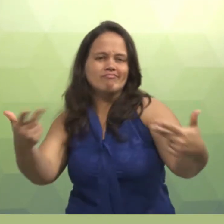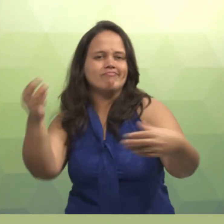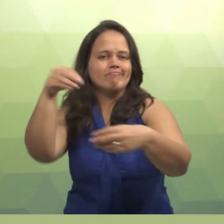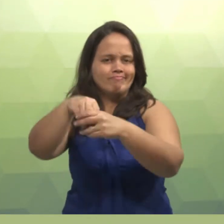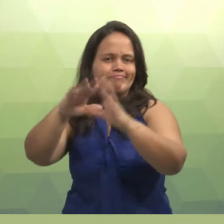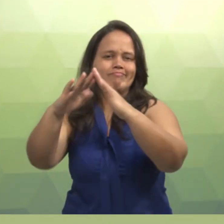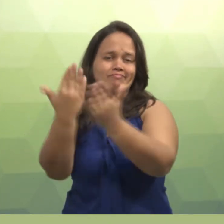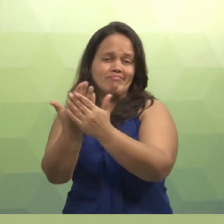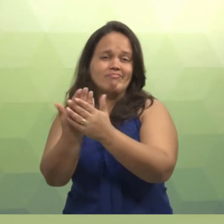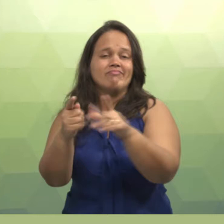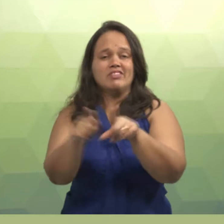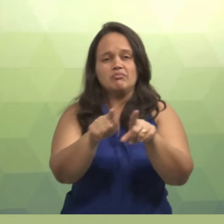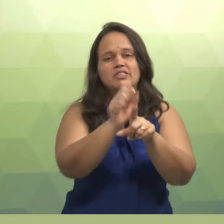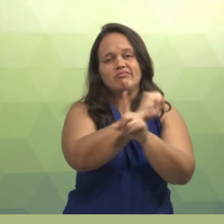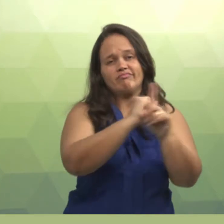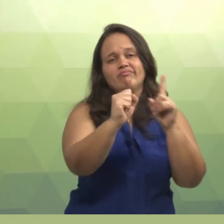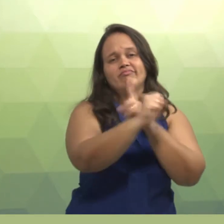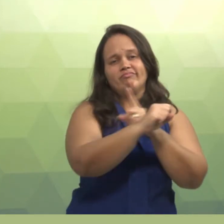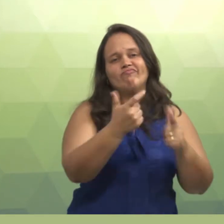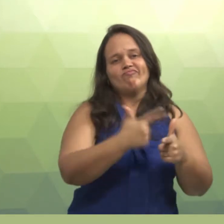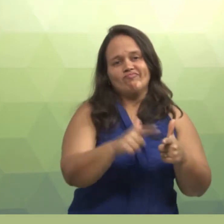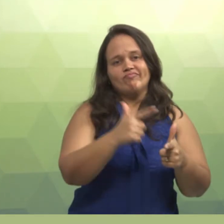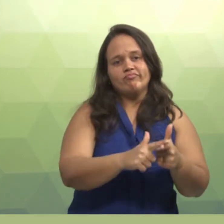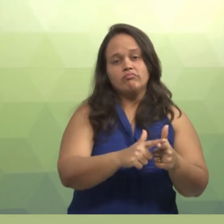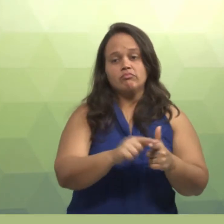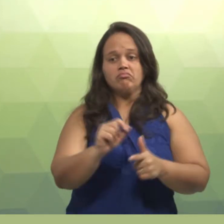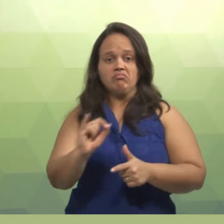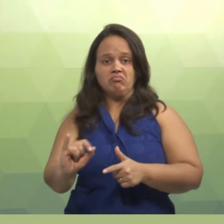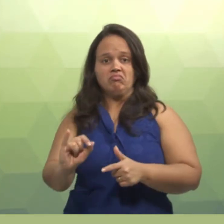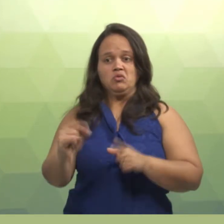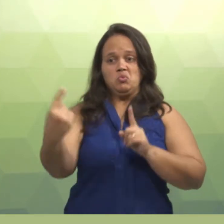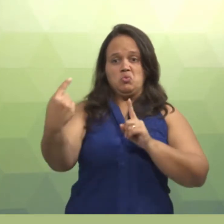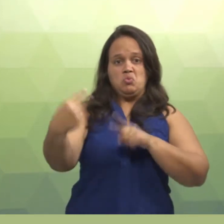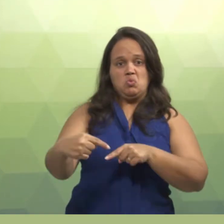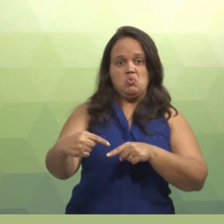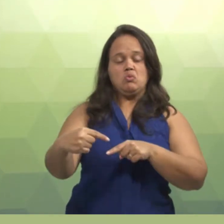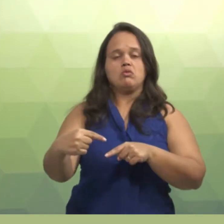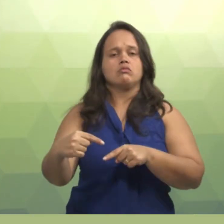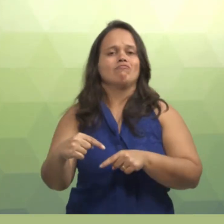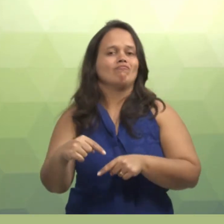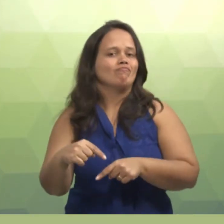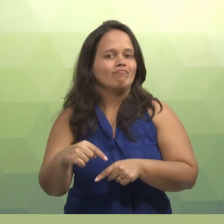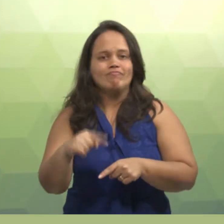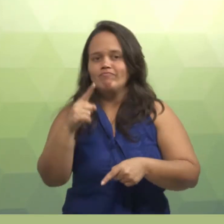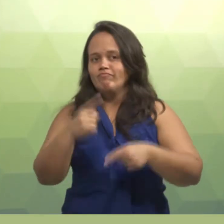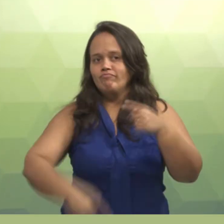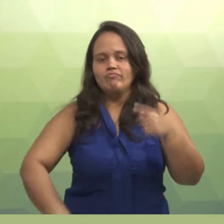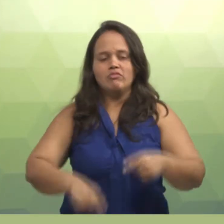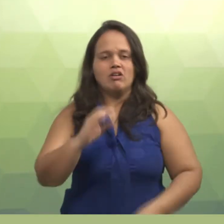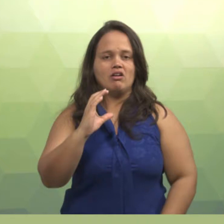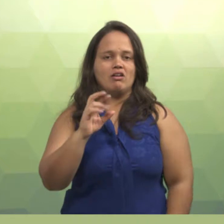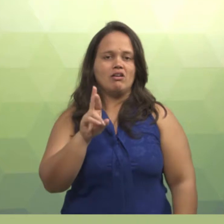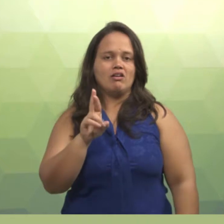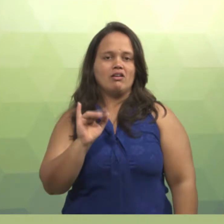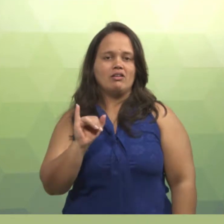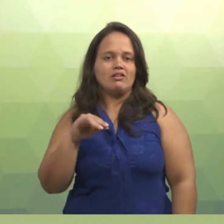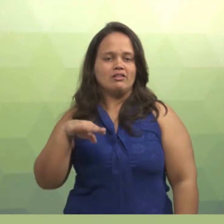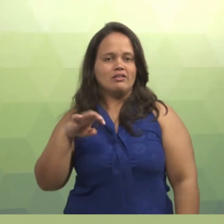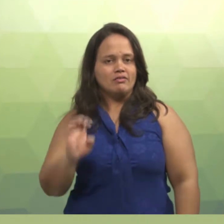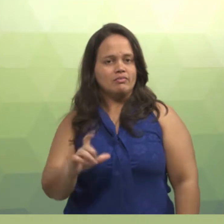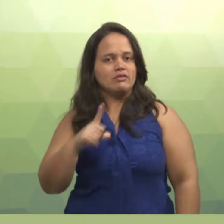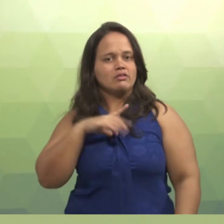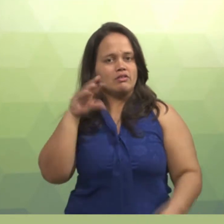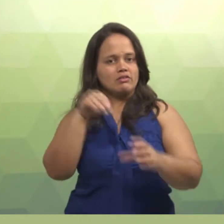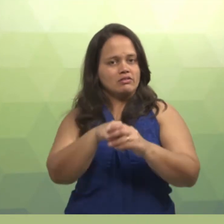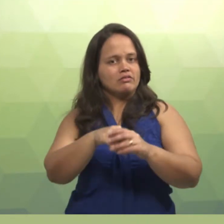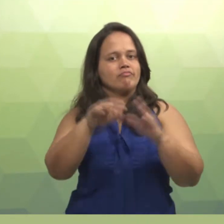afligem a sociedade moderna. O desrespeito ao aluno é considerado uma conduta criminosa prevista no Estatuto